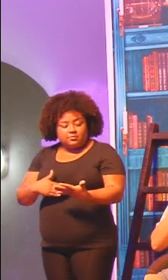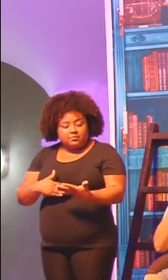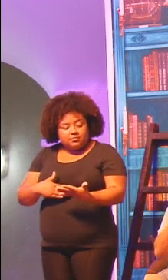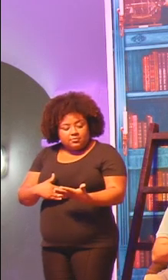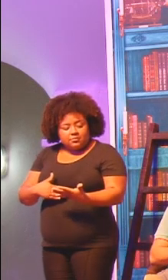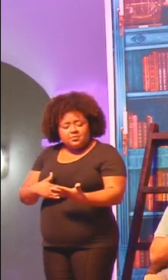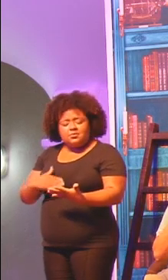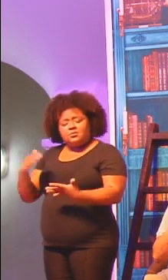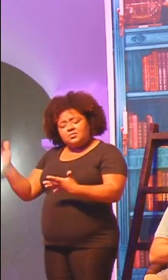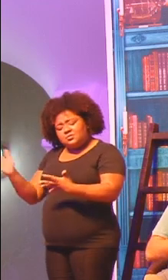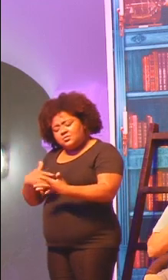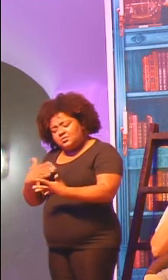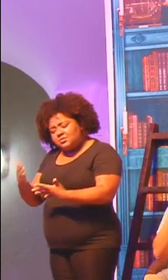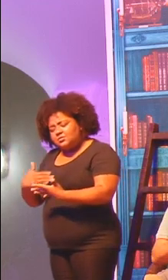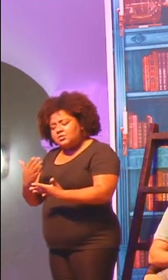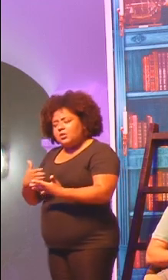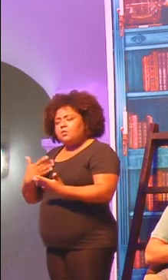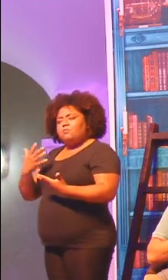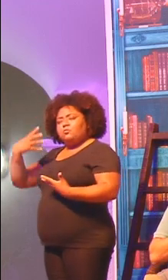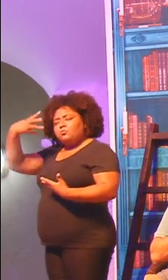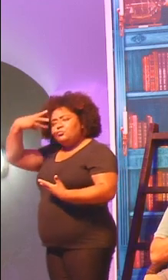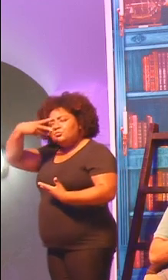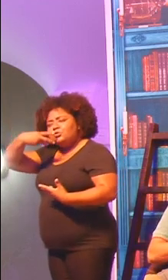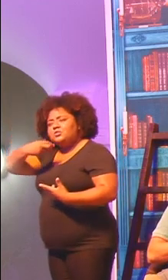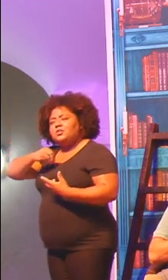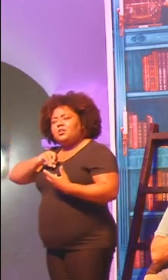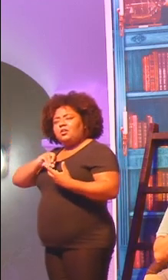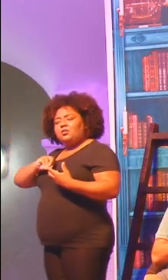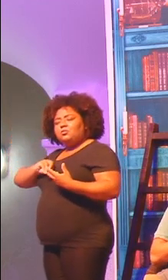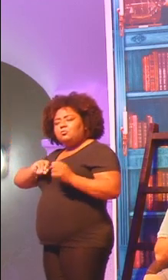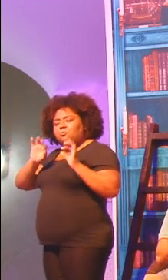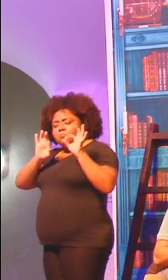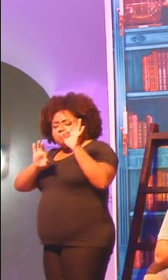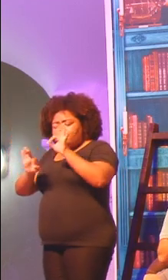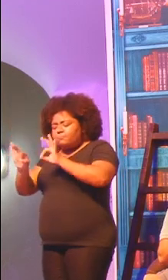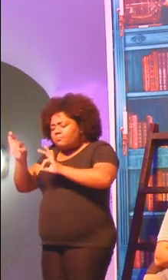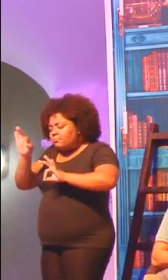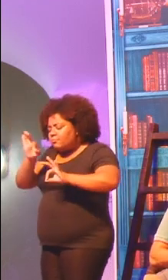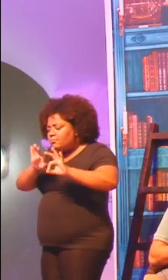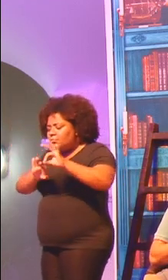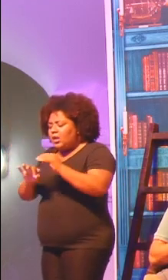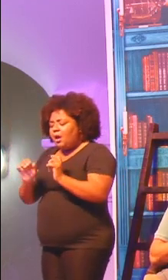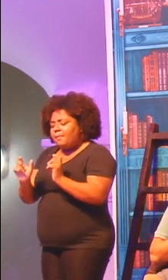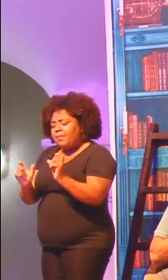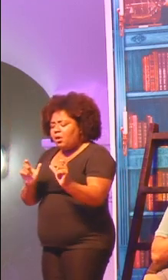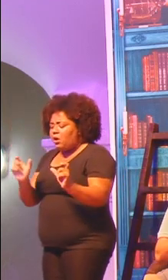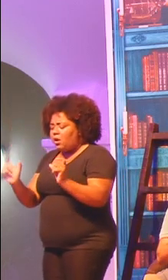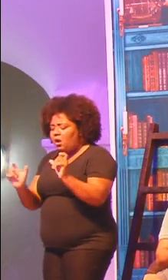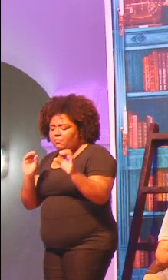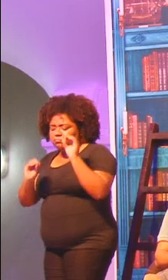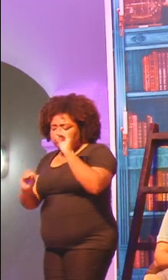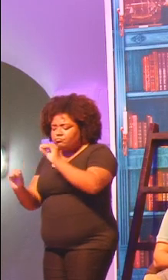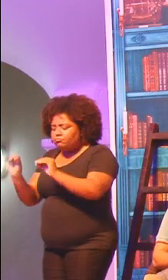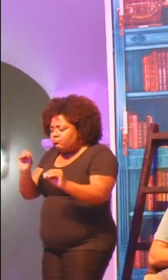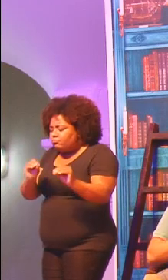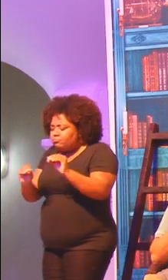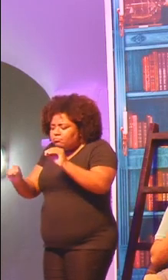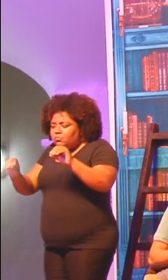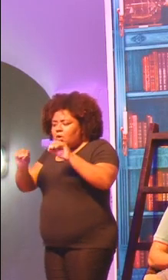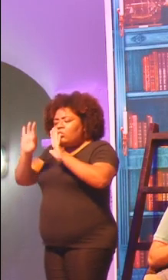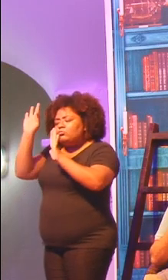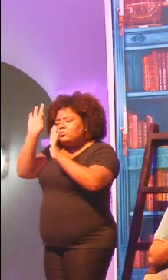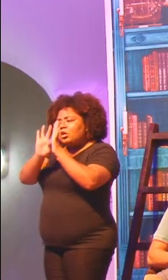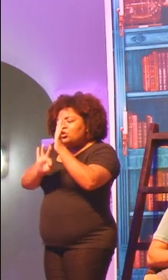a construção estética, a beleza, o apuro, o cuidado com a palavra, com a construção textual,